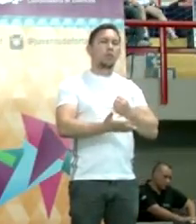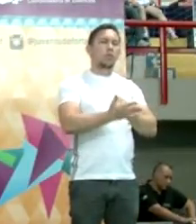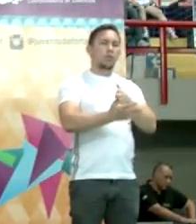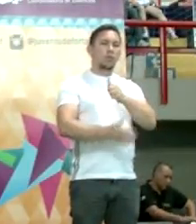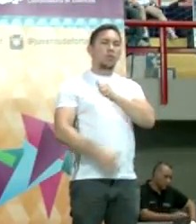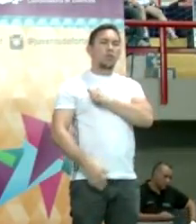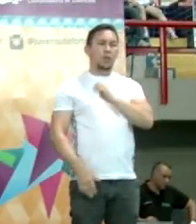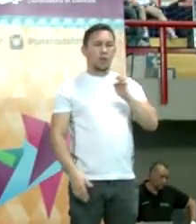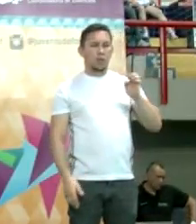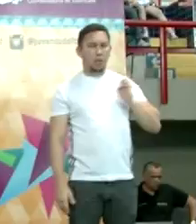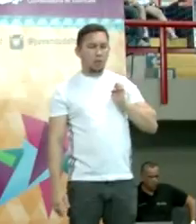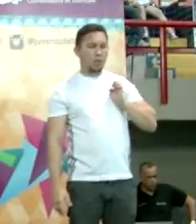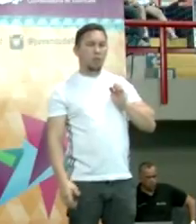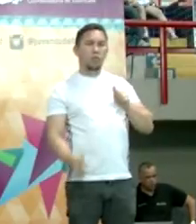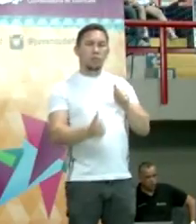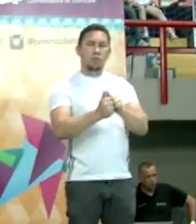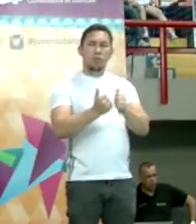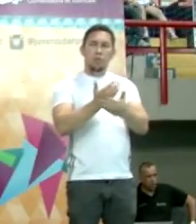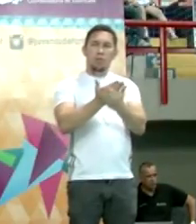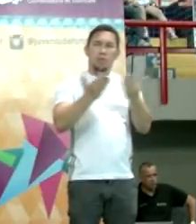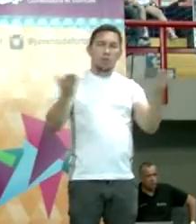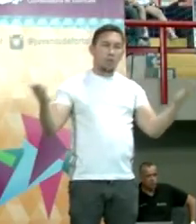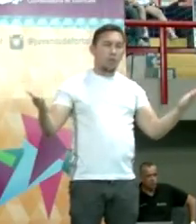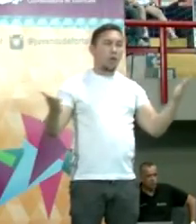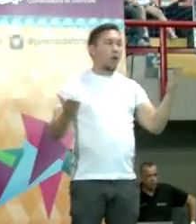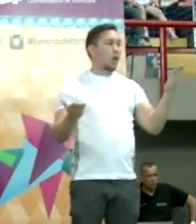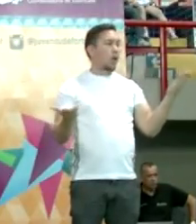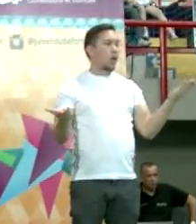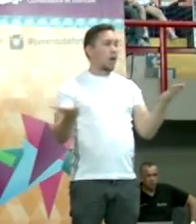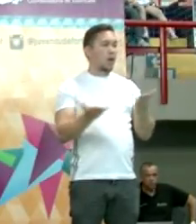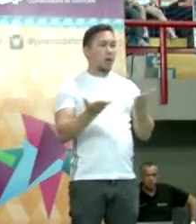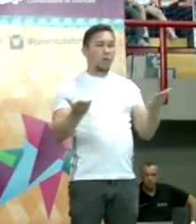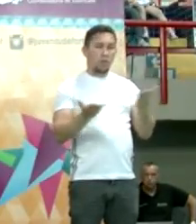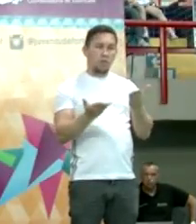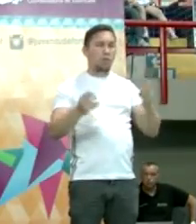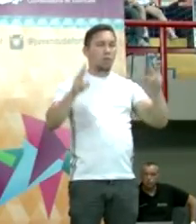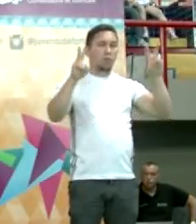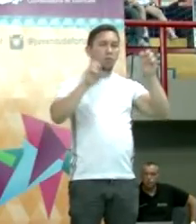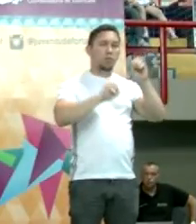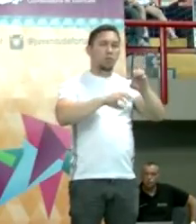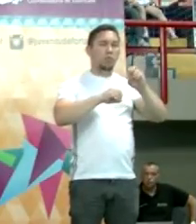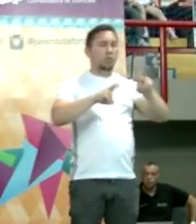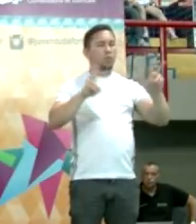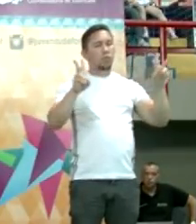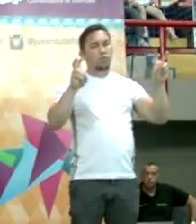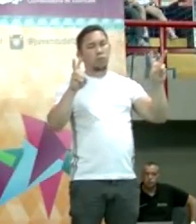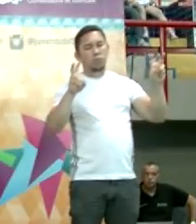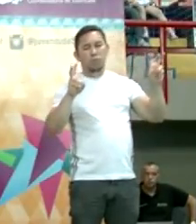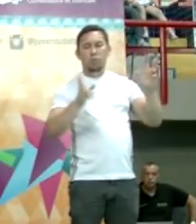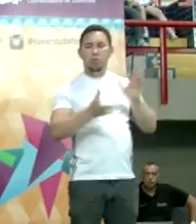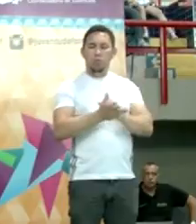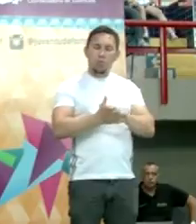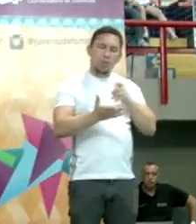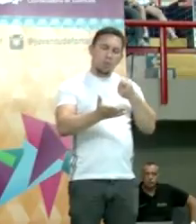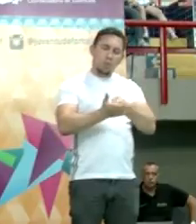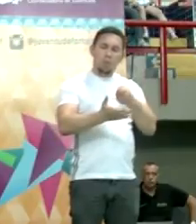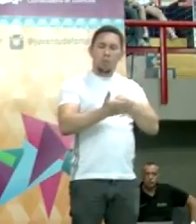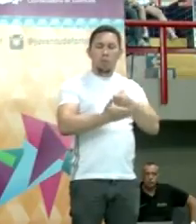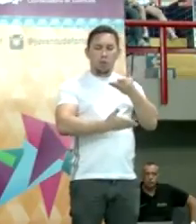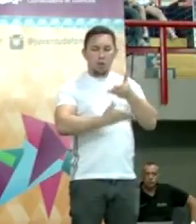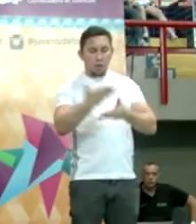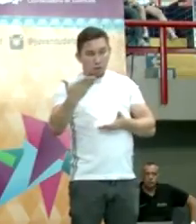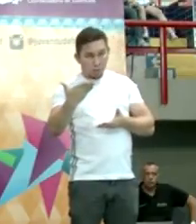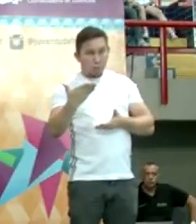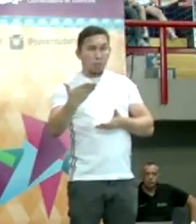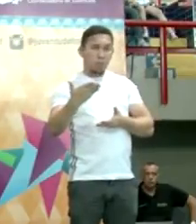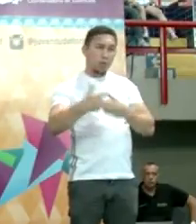da Academia Enem com vocês, né? E a gente vai trabalhar com vocês hoje um assunto muito exigido nas